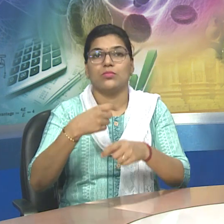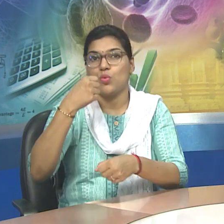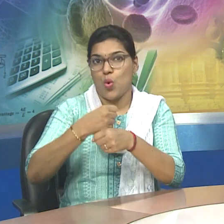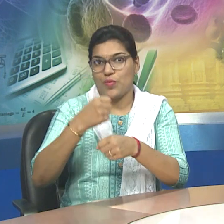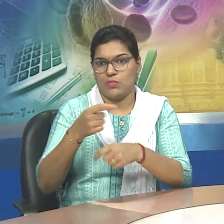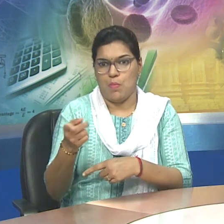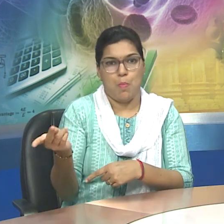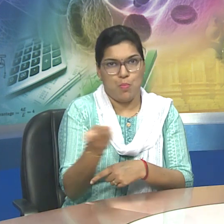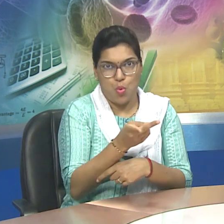राष्ट्र और